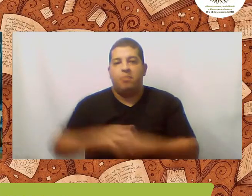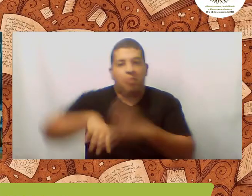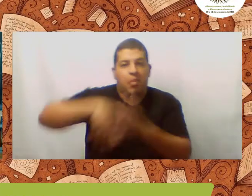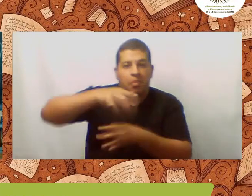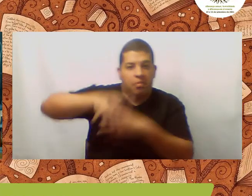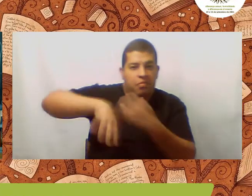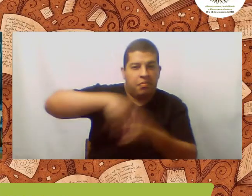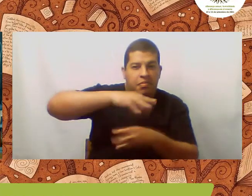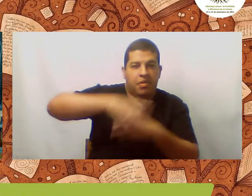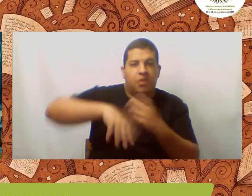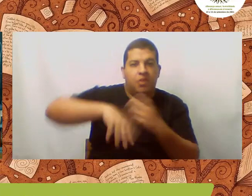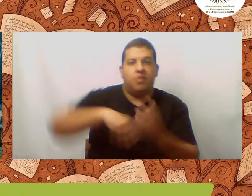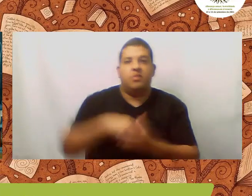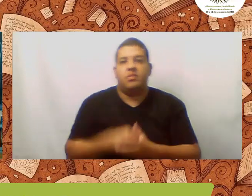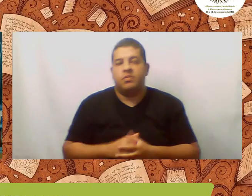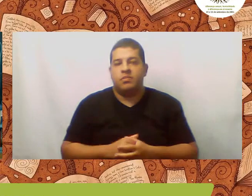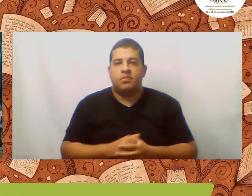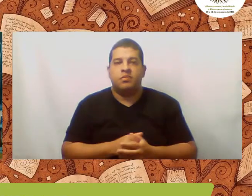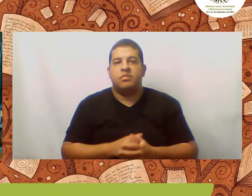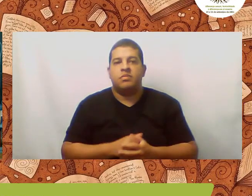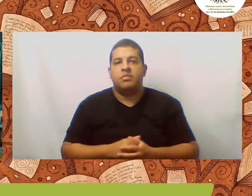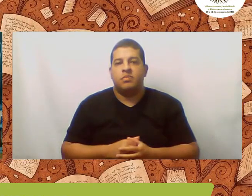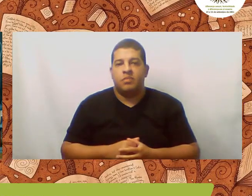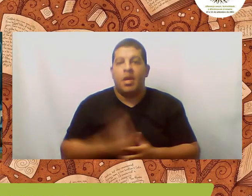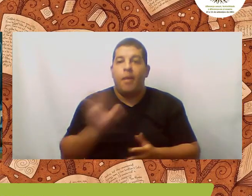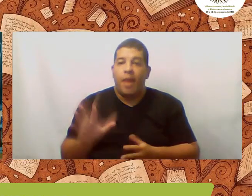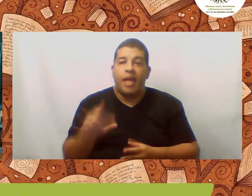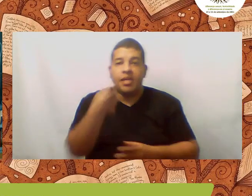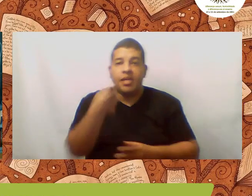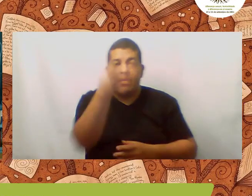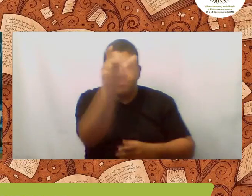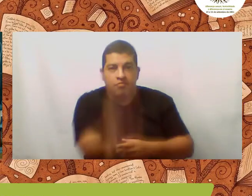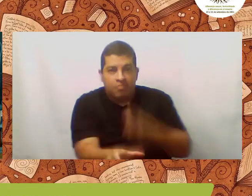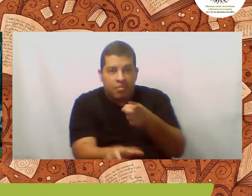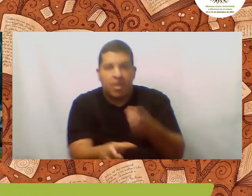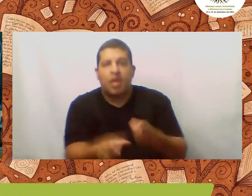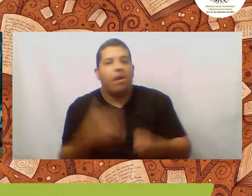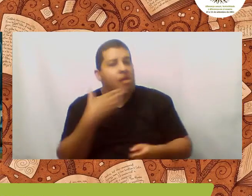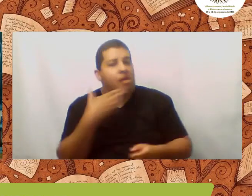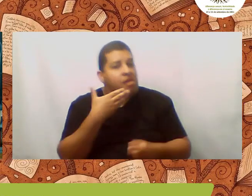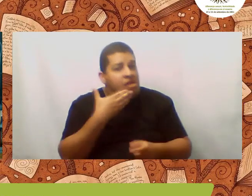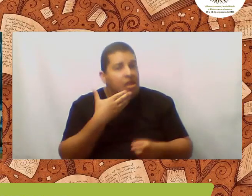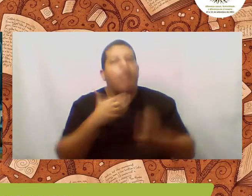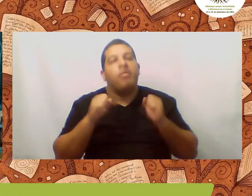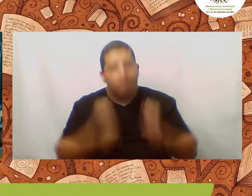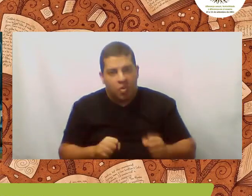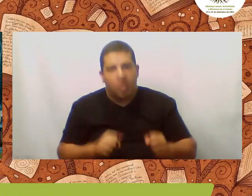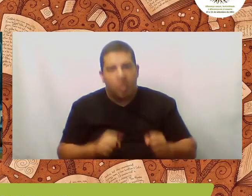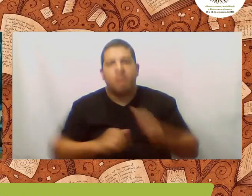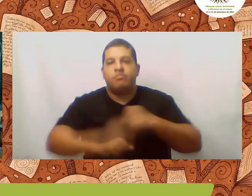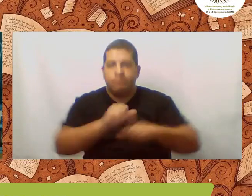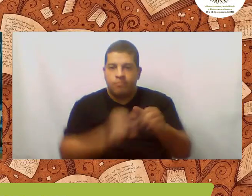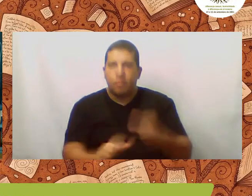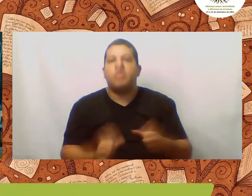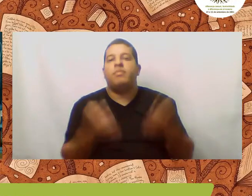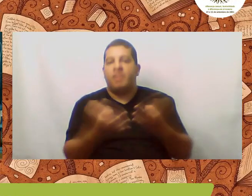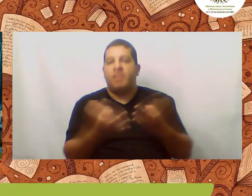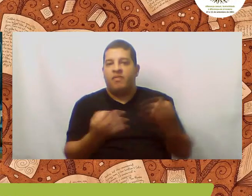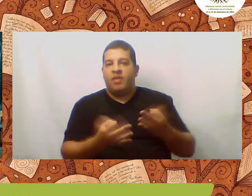se admitia que o imperfeito poderia virar perfeito, né? Então, é nesse contexto, inclusive, né, que